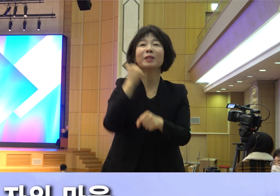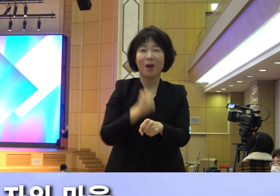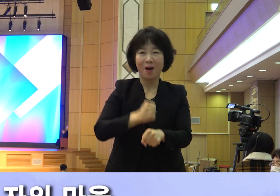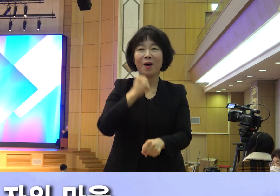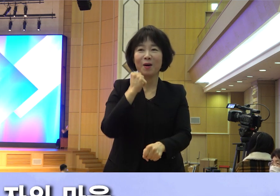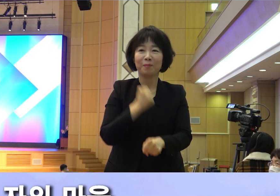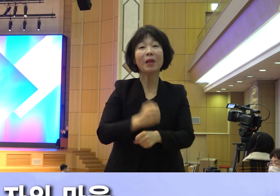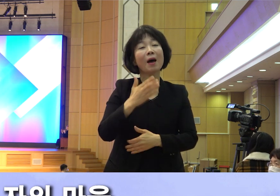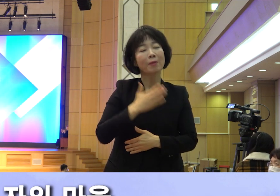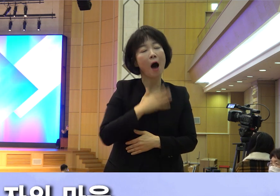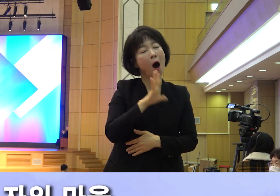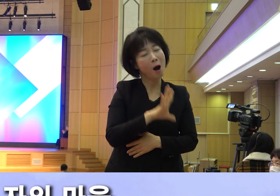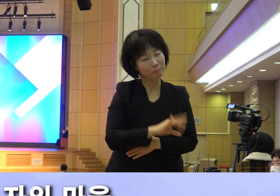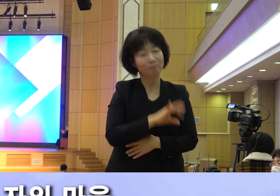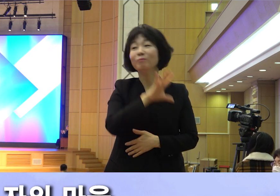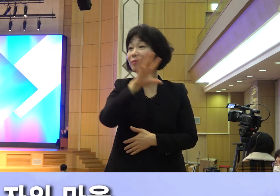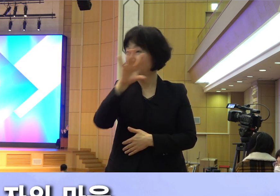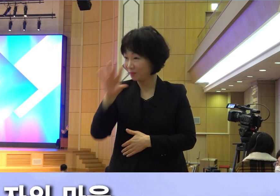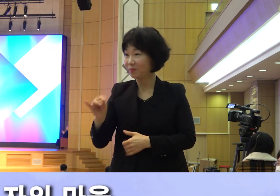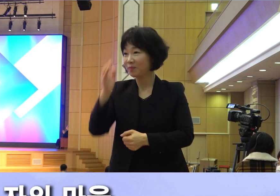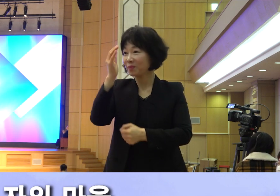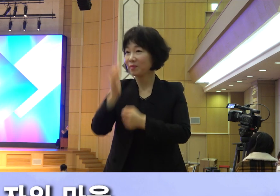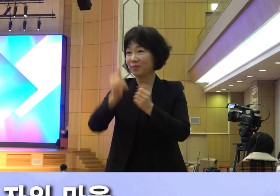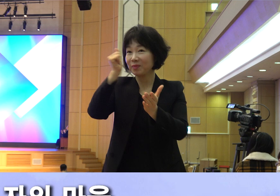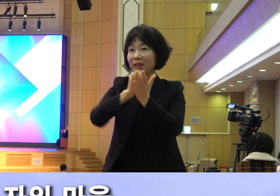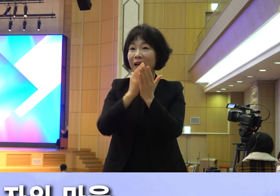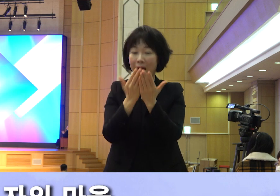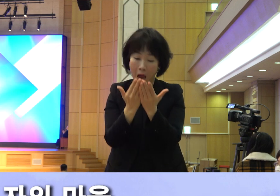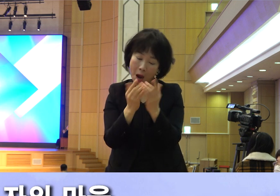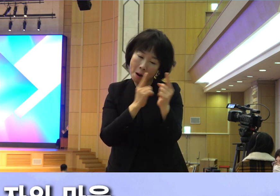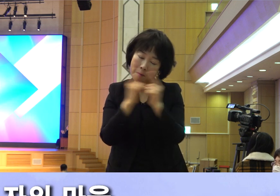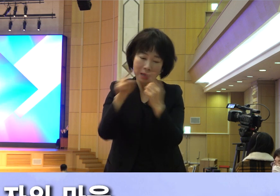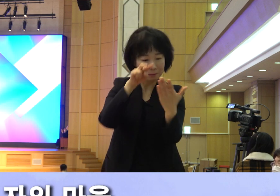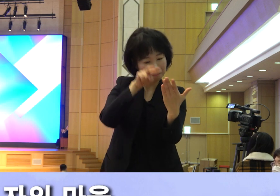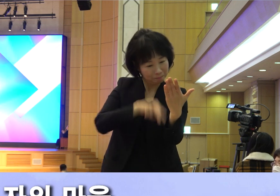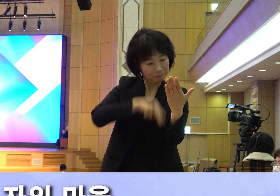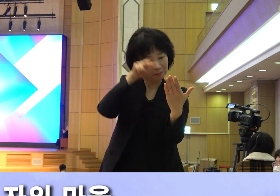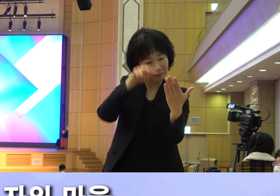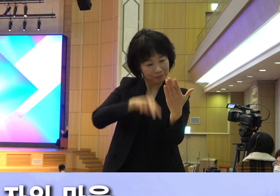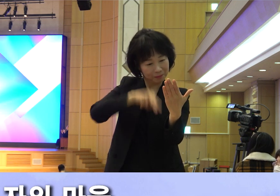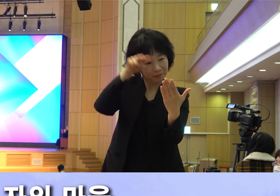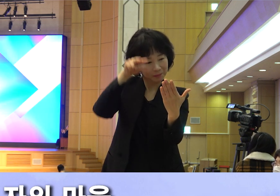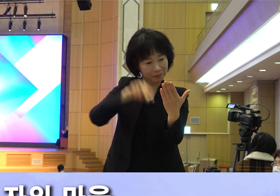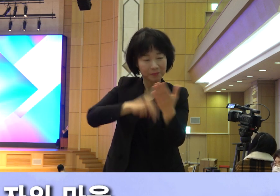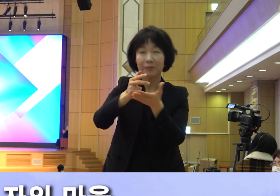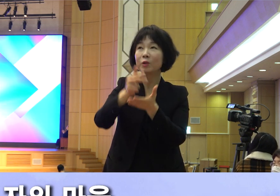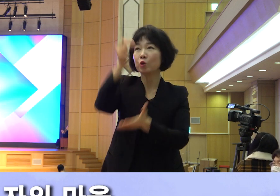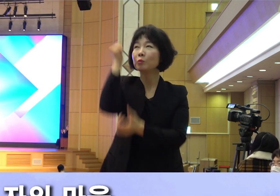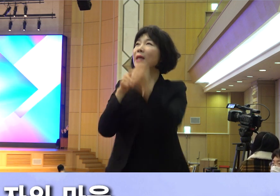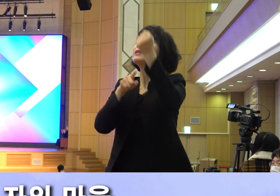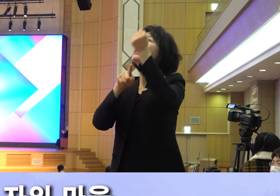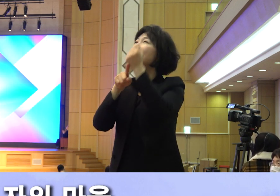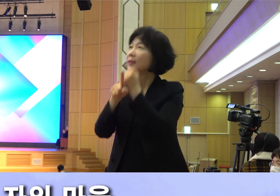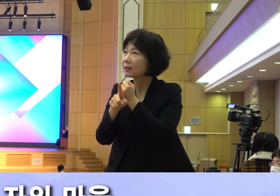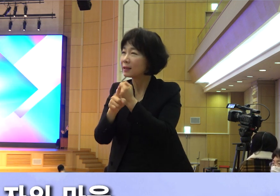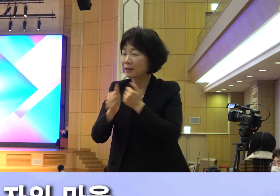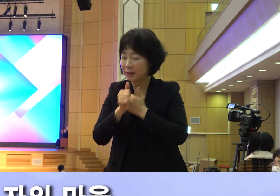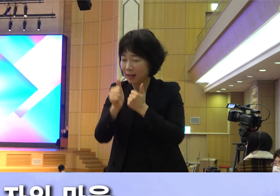기억하면서 나도 시시때때로 성경 말씀 읽으며 주의 뜻을 따라